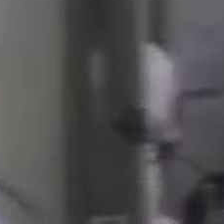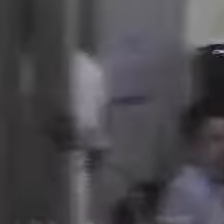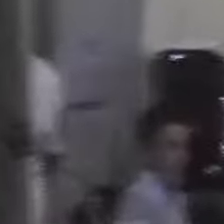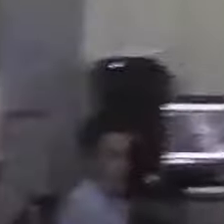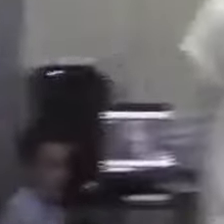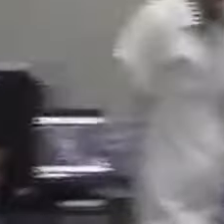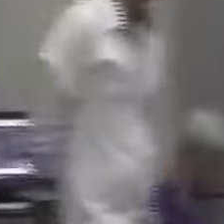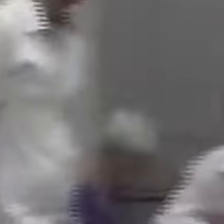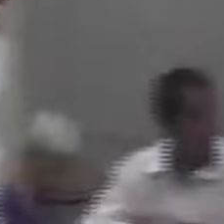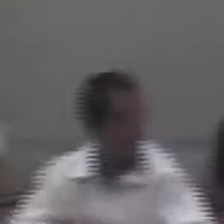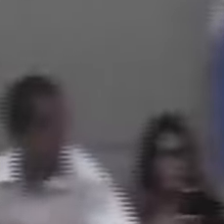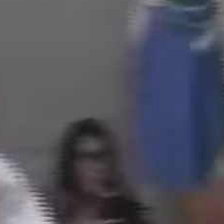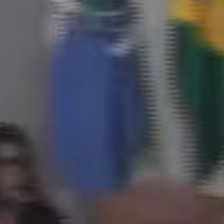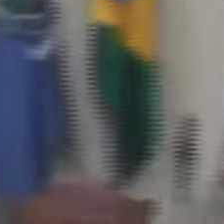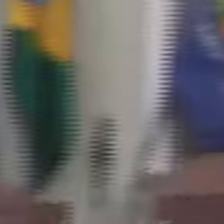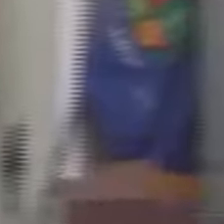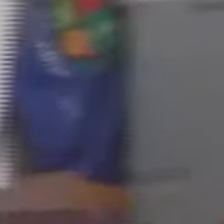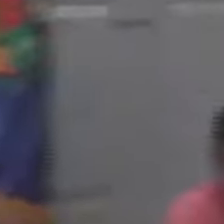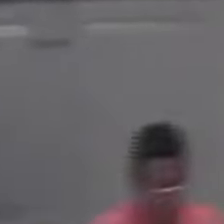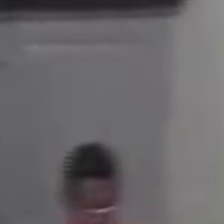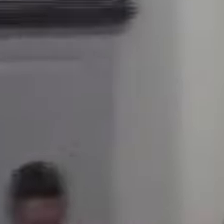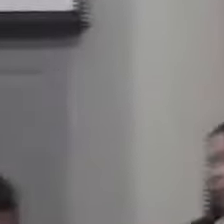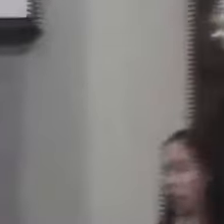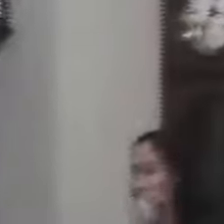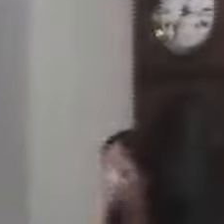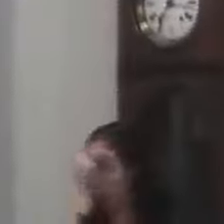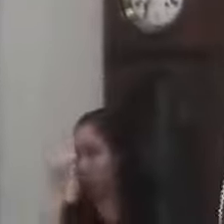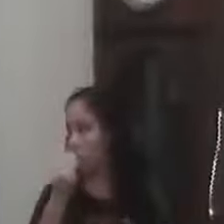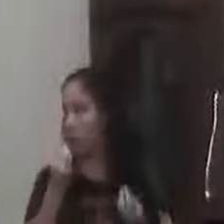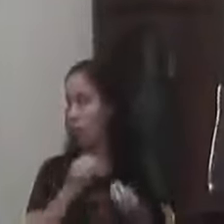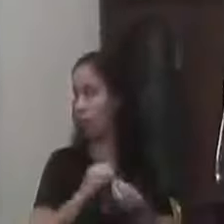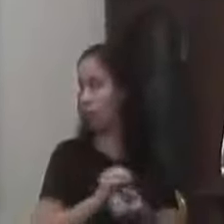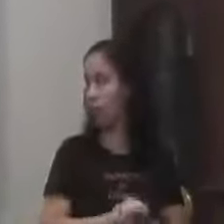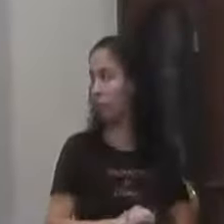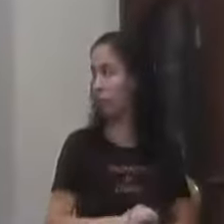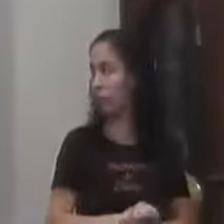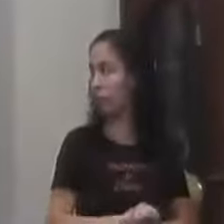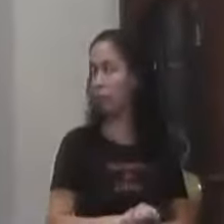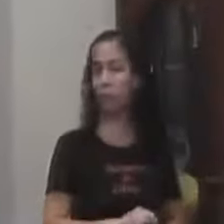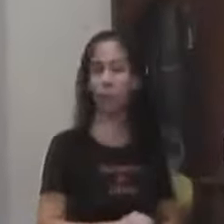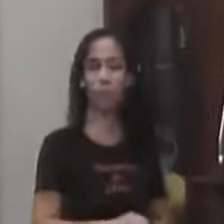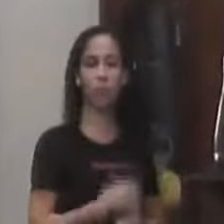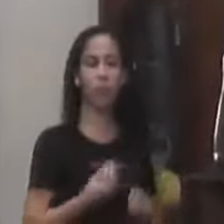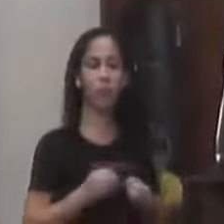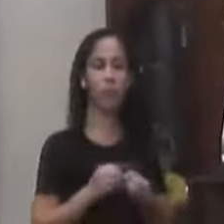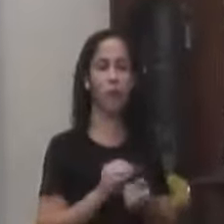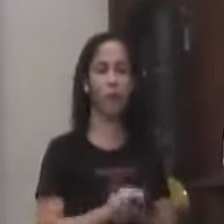demanda Ela é menor Ela diminui Se você for lá Uma segunda-feira Vai ver o